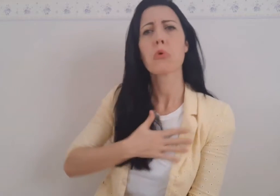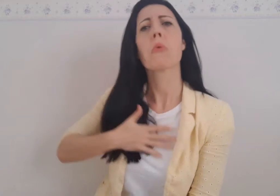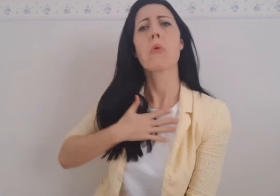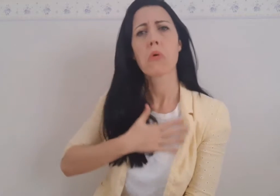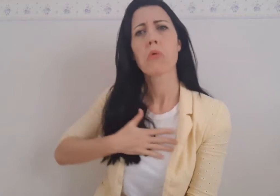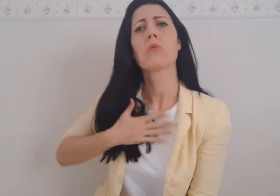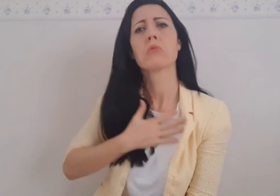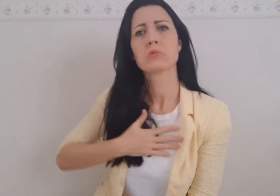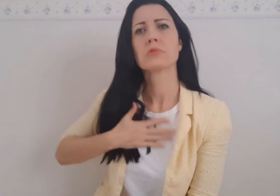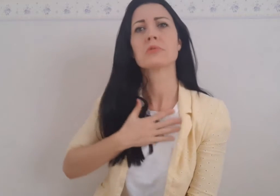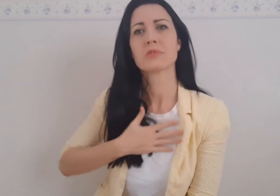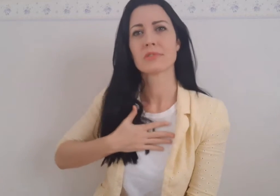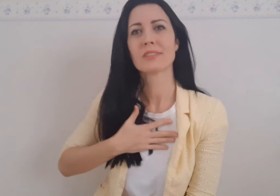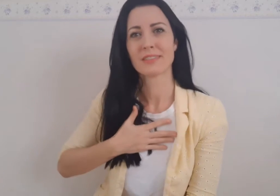Eles gostam.